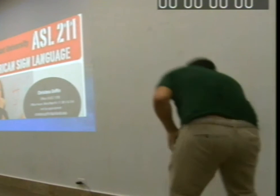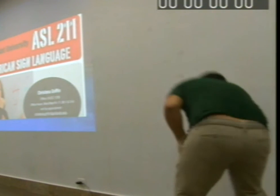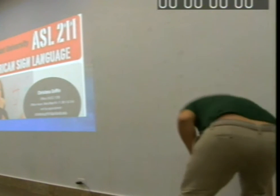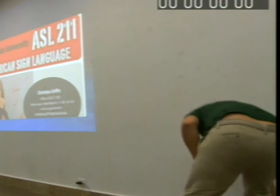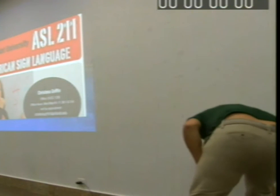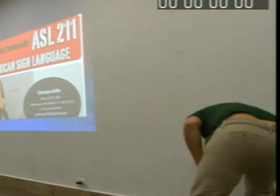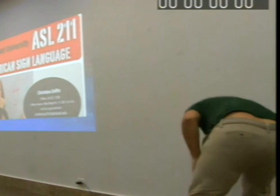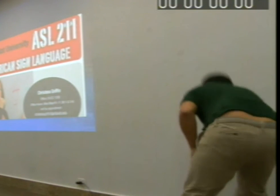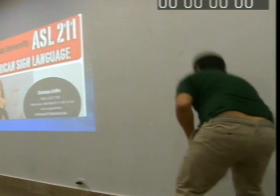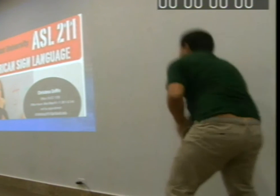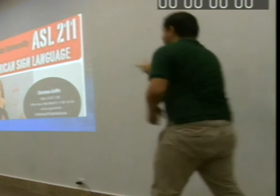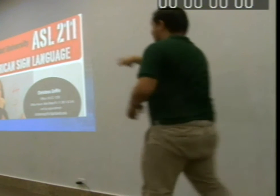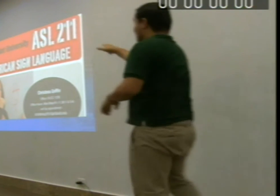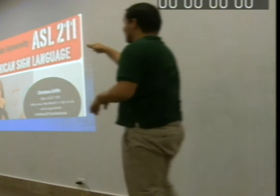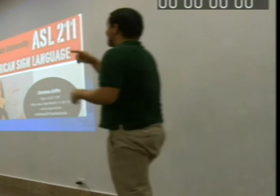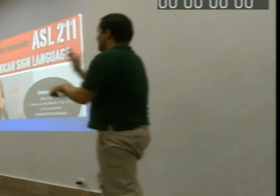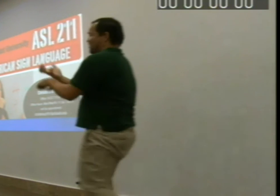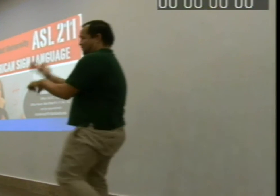4